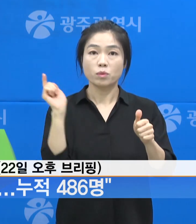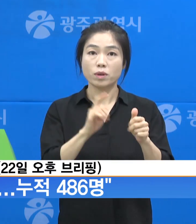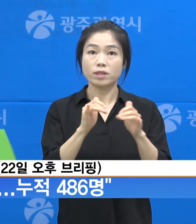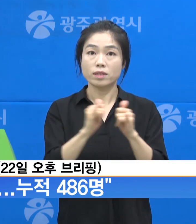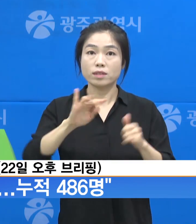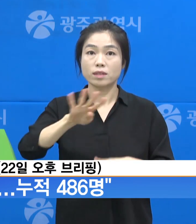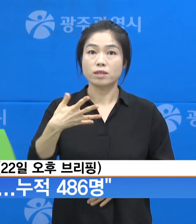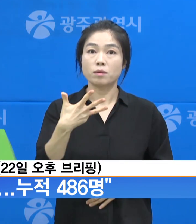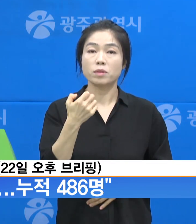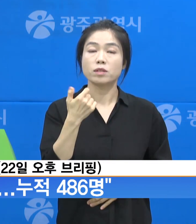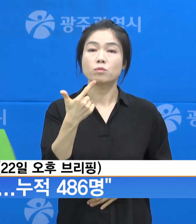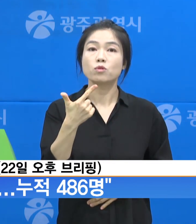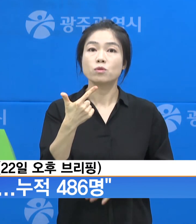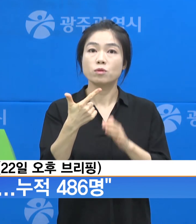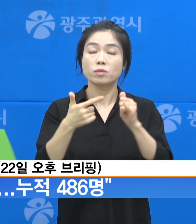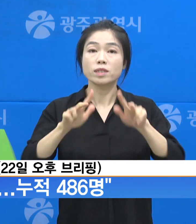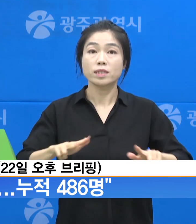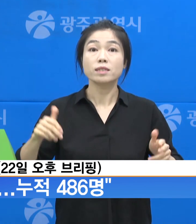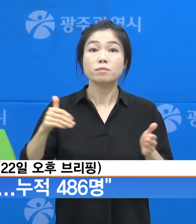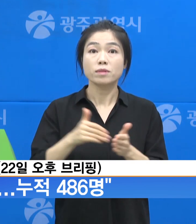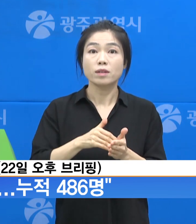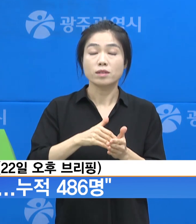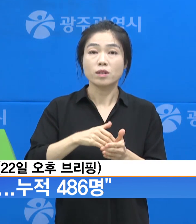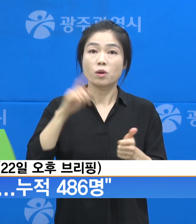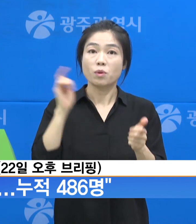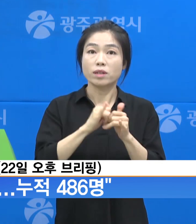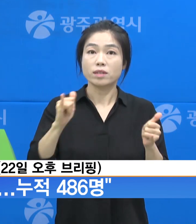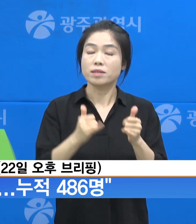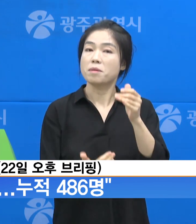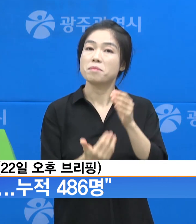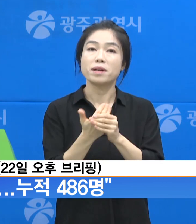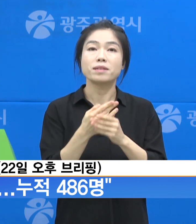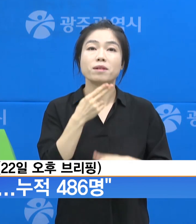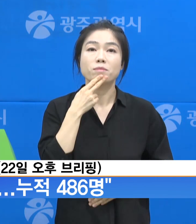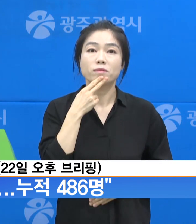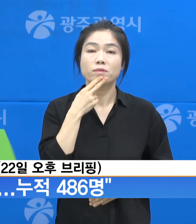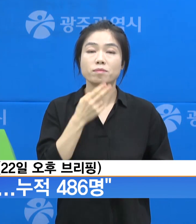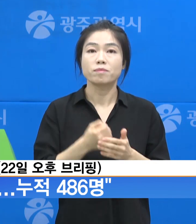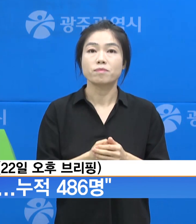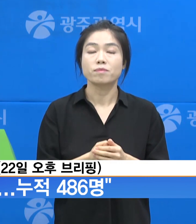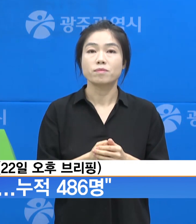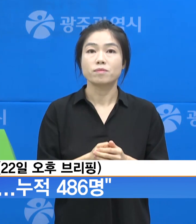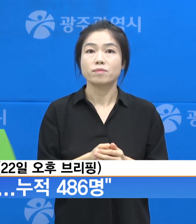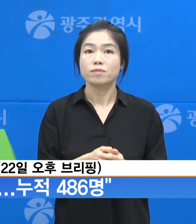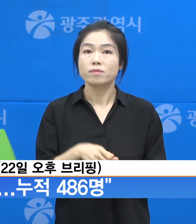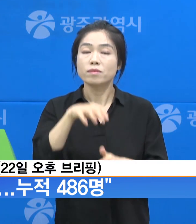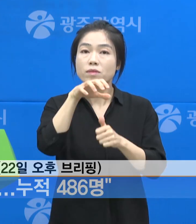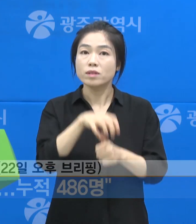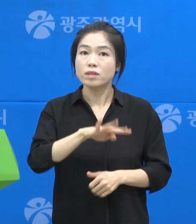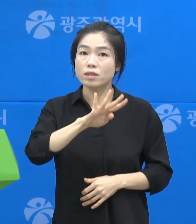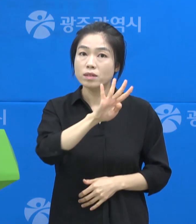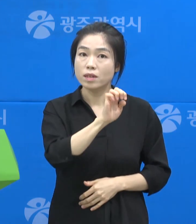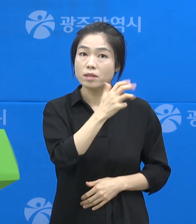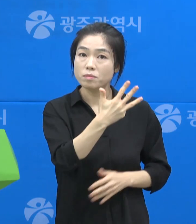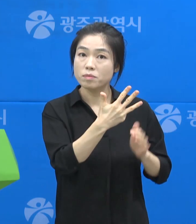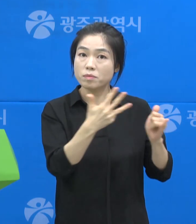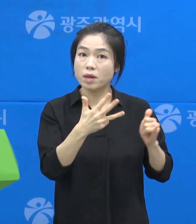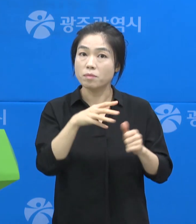확진자 486명, 현재까지 확진자는 발생하지 않았습니다. 격리직 48명,